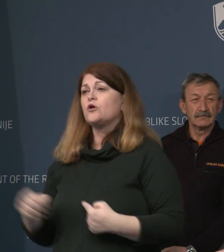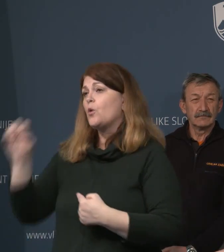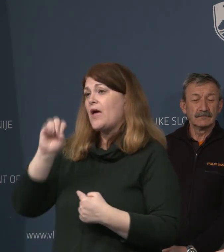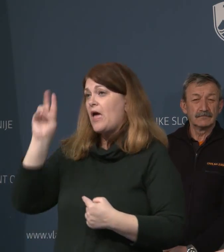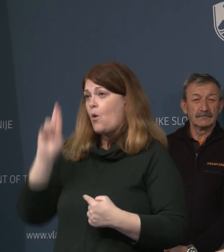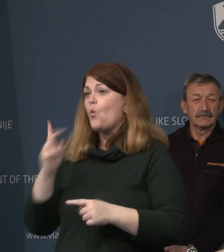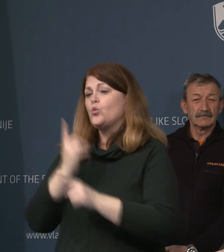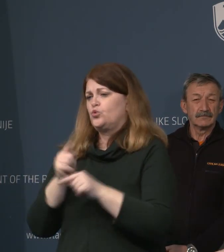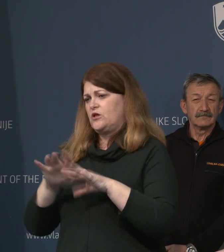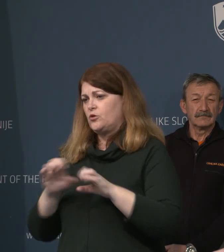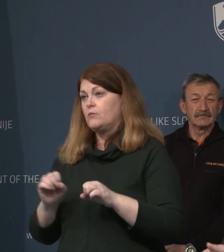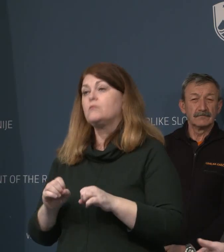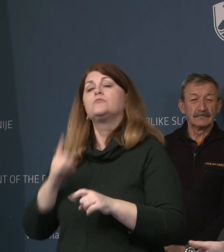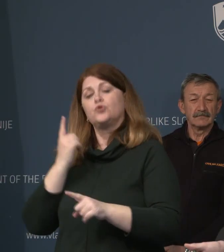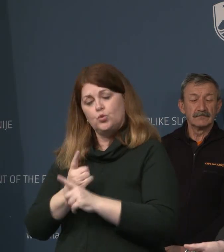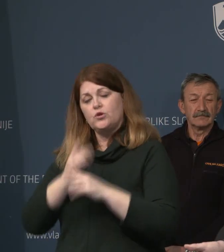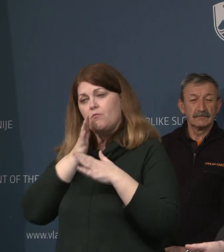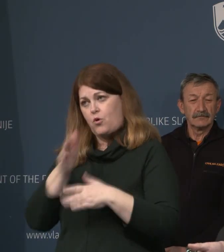to storiti in bomo to naredili.